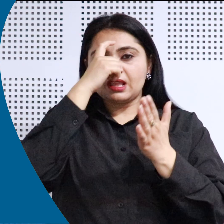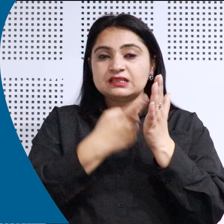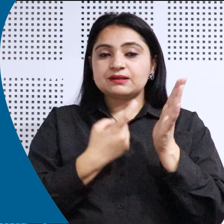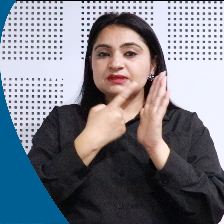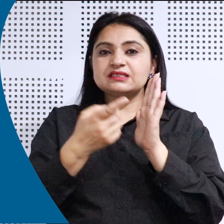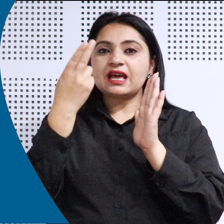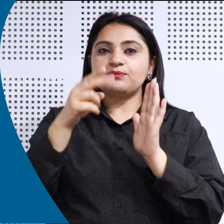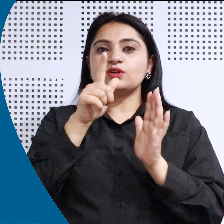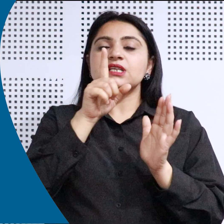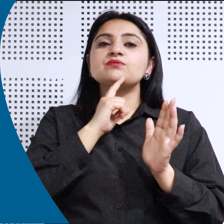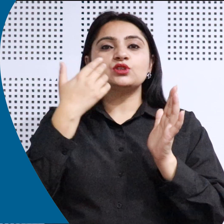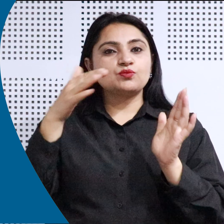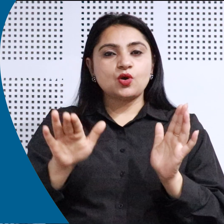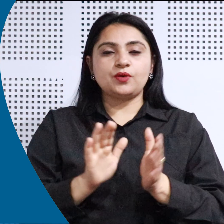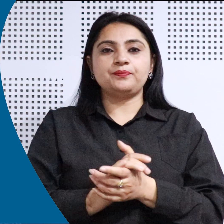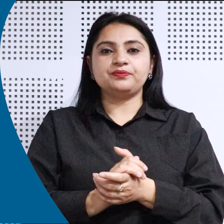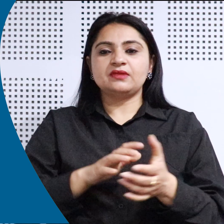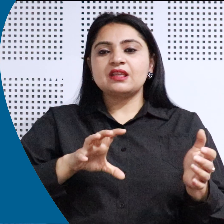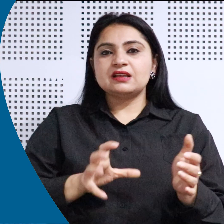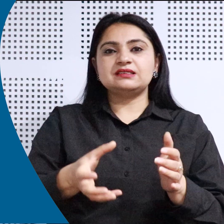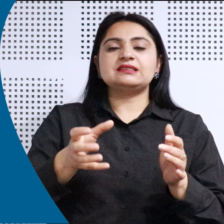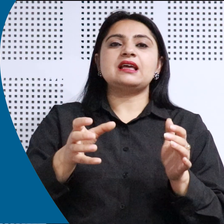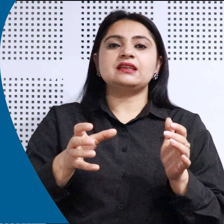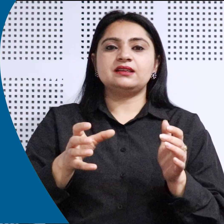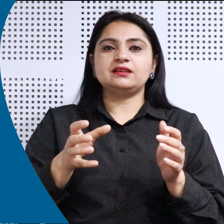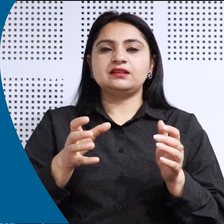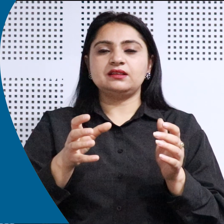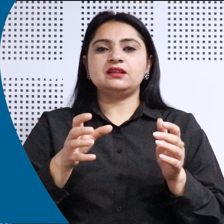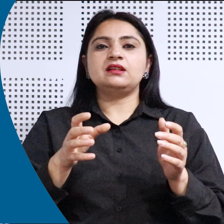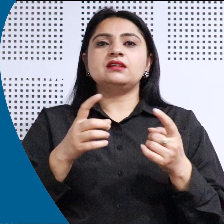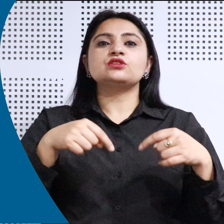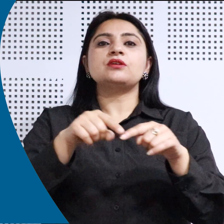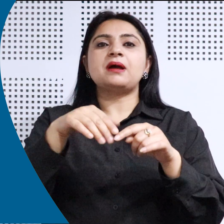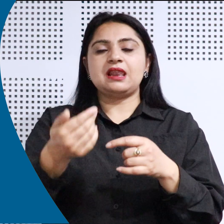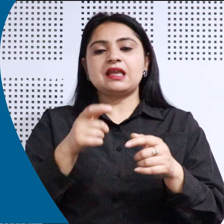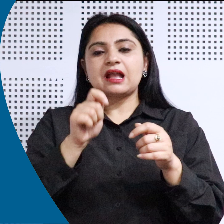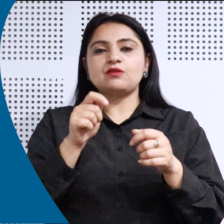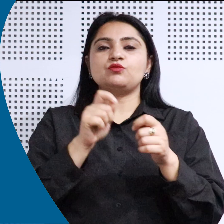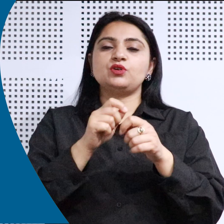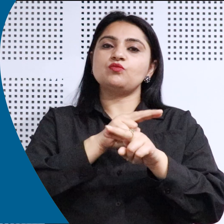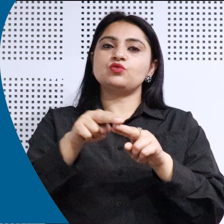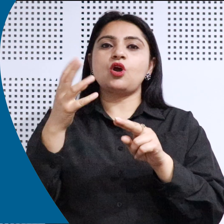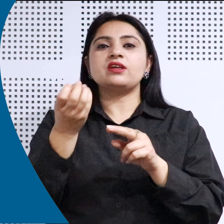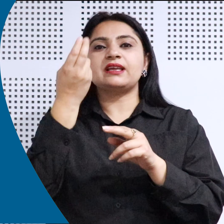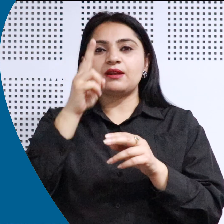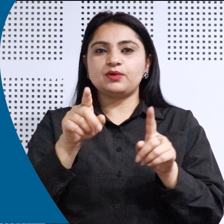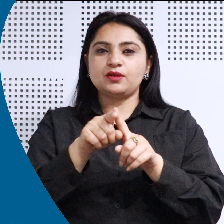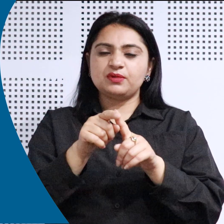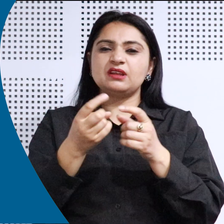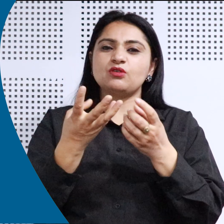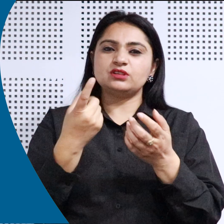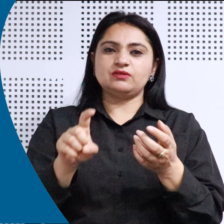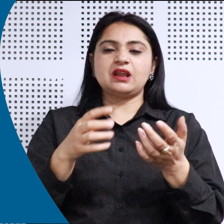जारी भएको 7 वर्ष भइसकेको छ। स्थानीय सभाहरूलाई कानुन बनाउने पूर्ण अधिकार रहे पनि कतिपय ऐन प्रदेश र